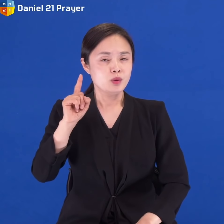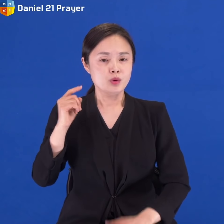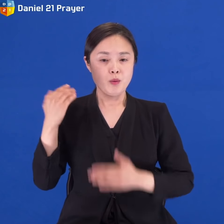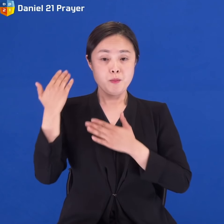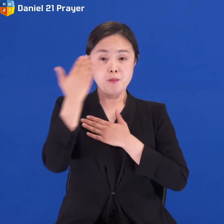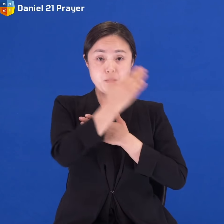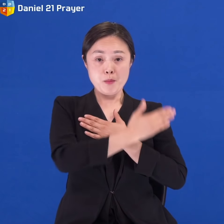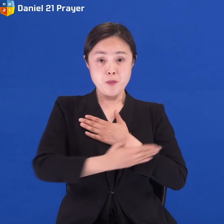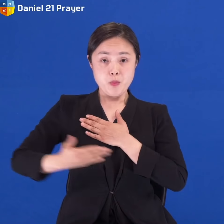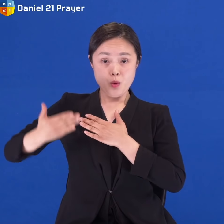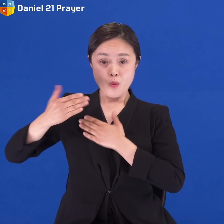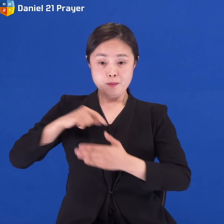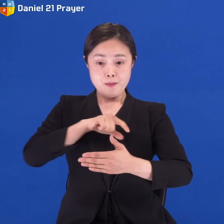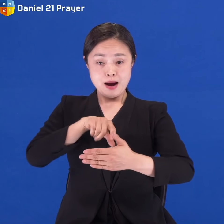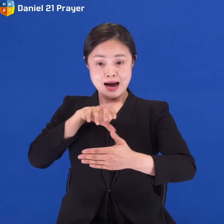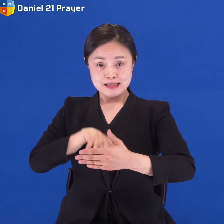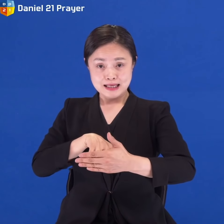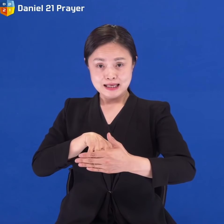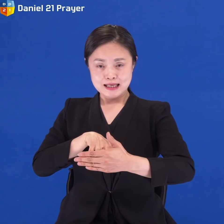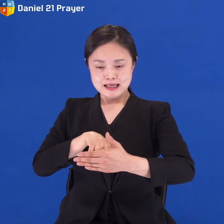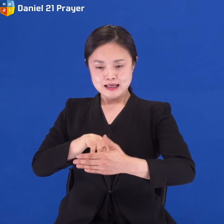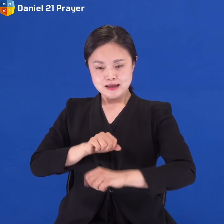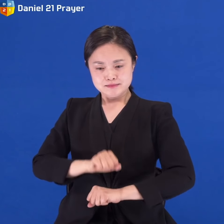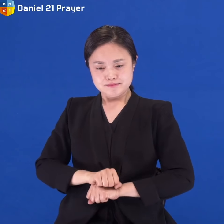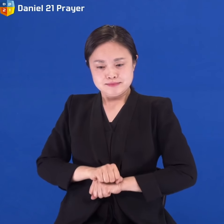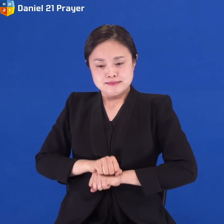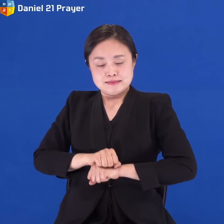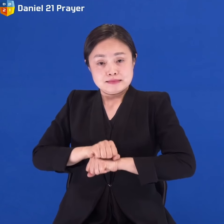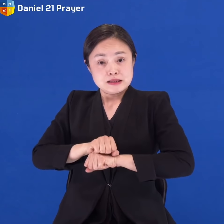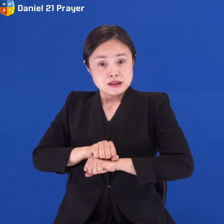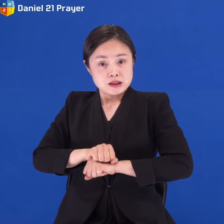하여튼 선풀이의 흔적인데요. 그게